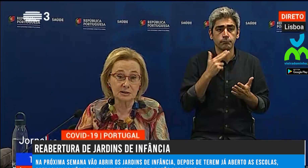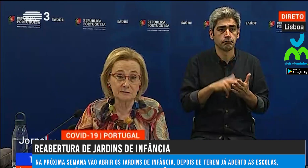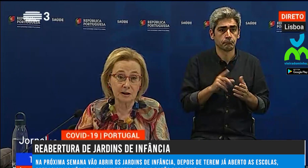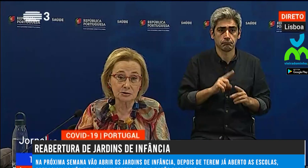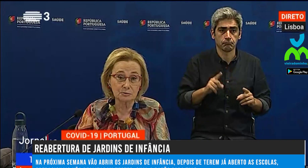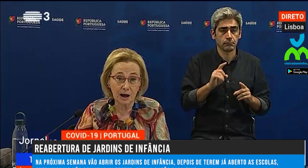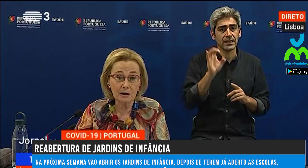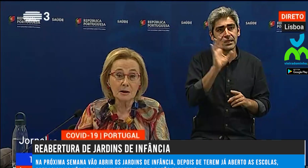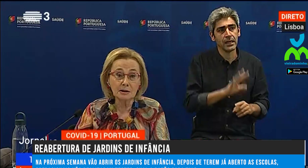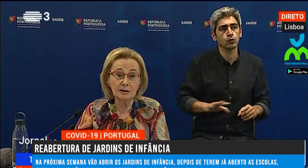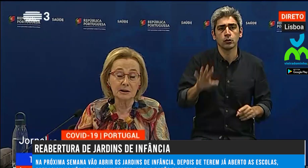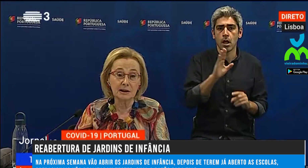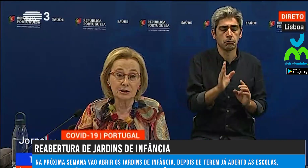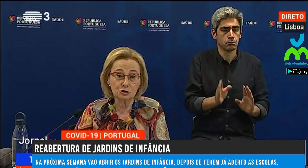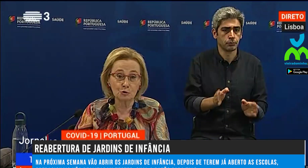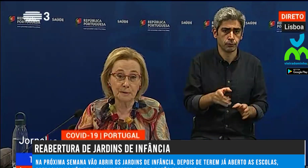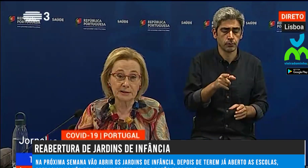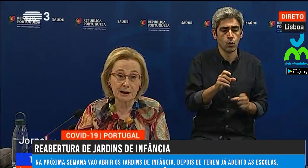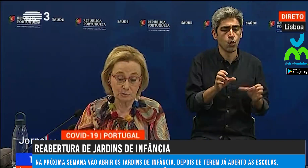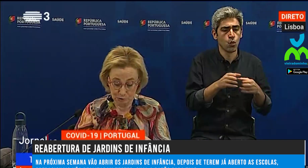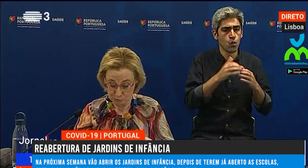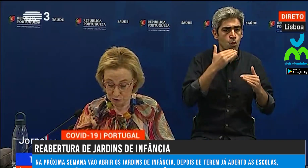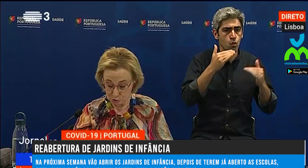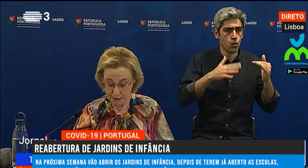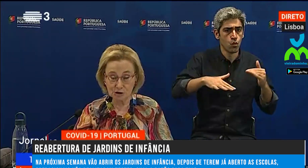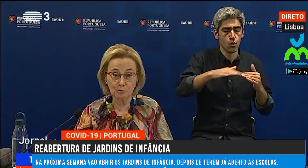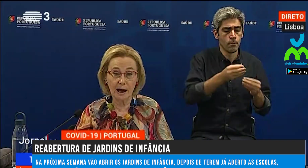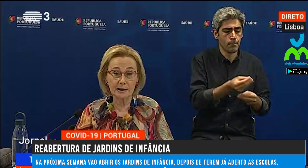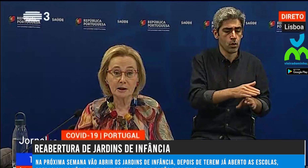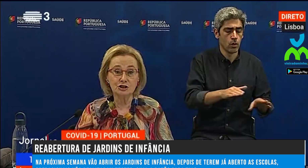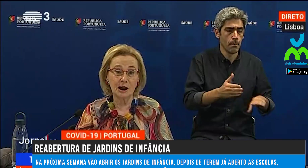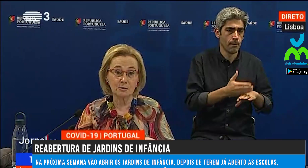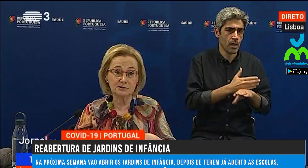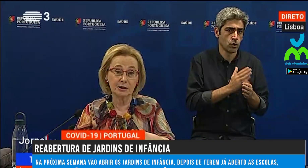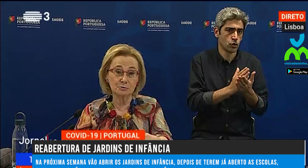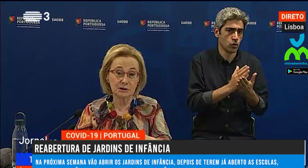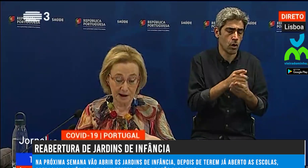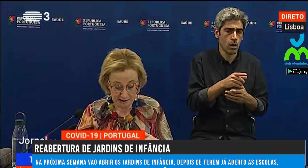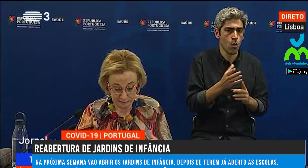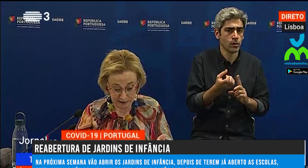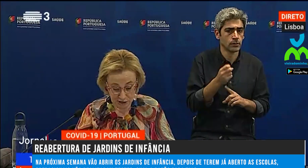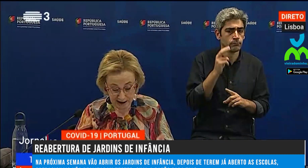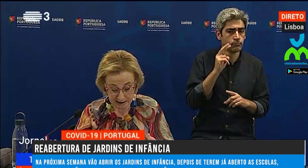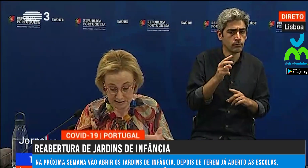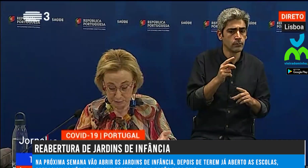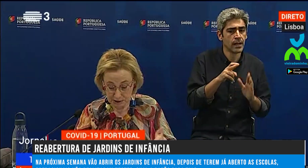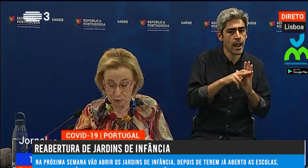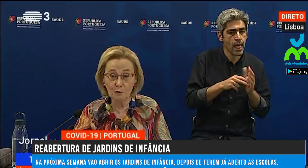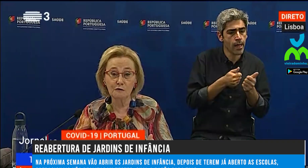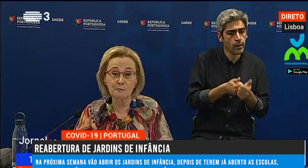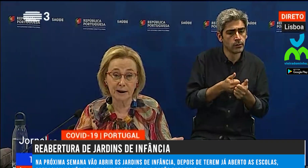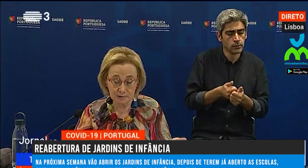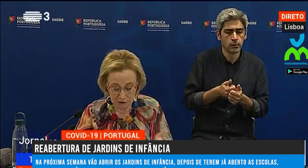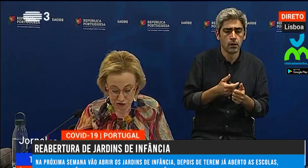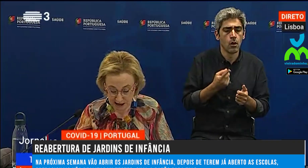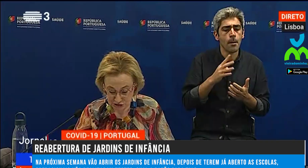considerou-se a nível nacional que este grupo etário dos meninos do pré-escolar já consegue observar diferentes regras e que, portanto, não houve